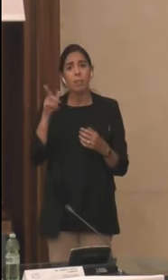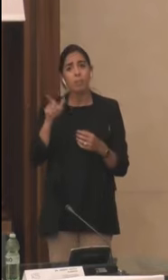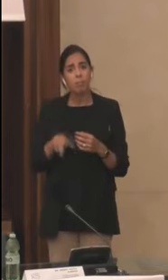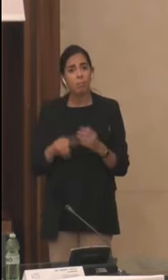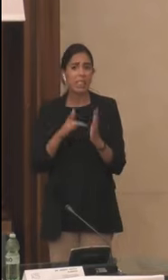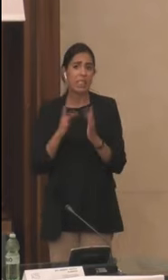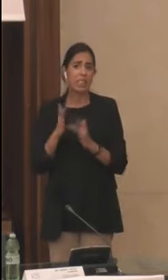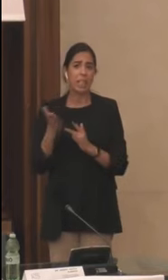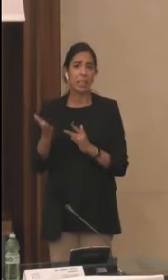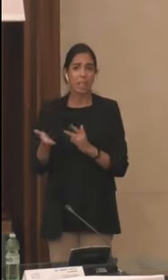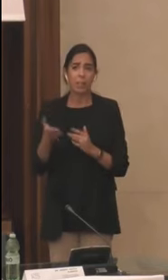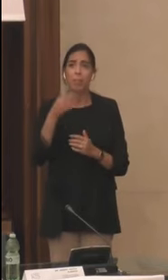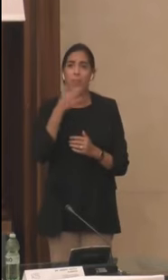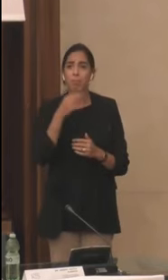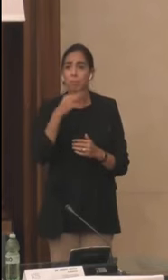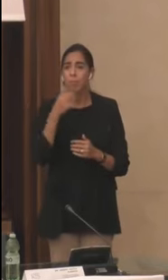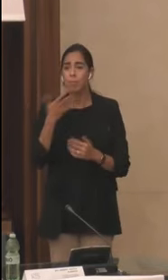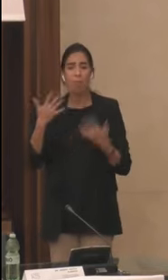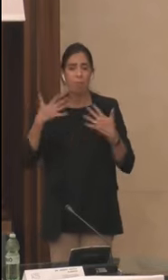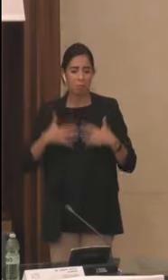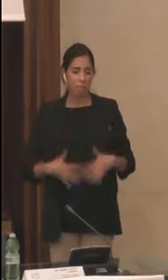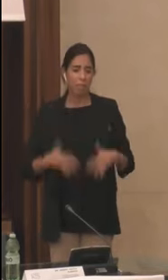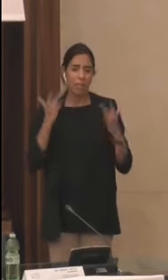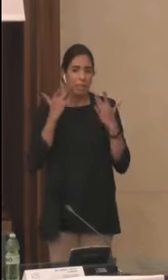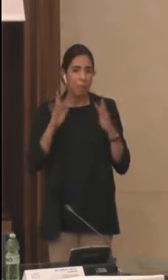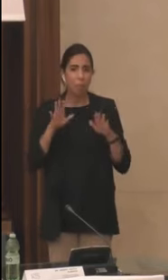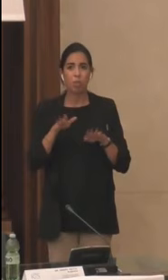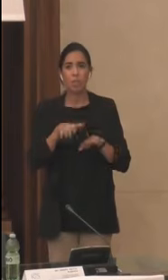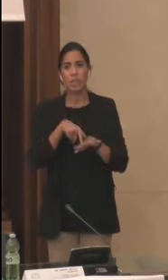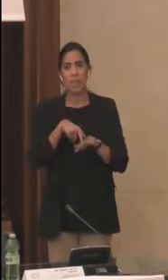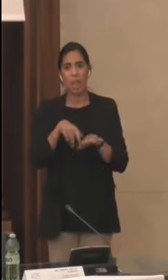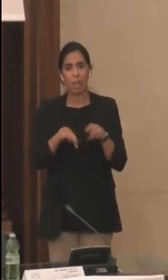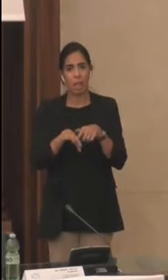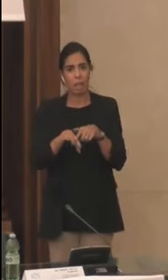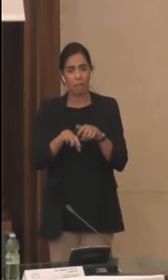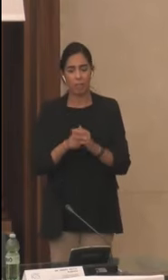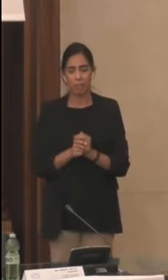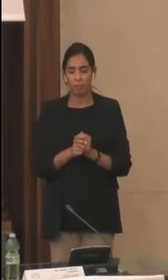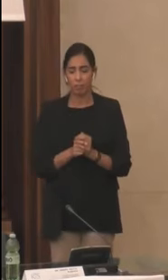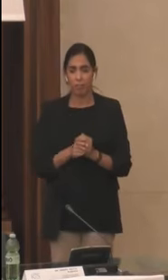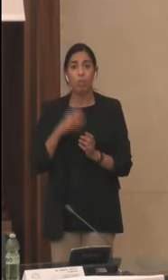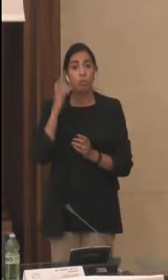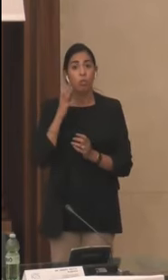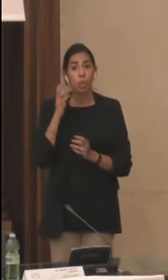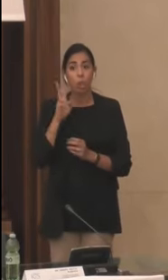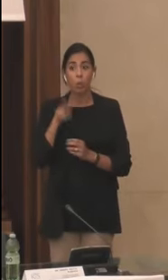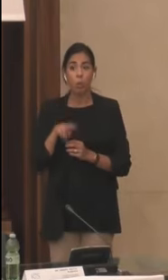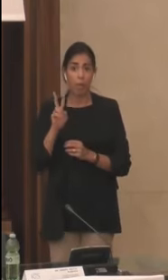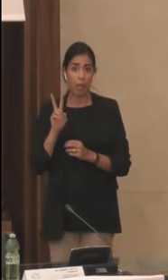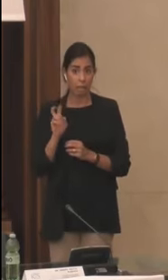En enero del 2020 aparece Didier Roll en Francia, ¿verdad? A los 1 mes de la